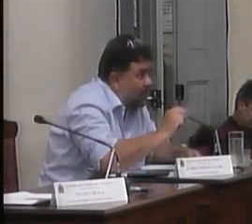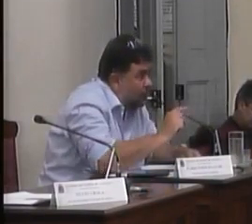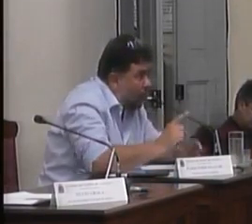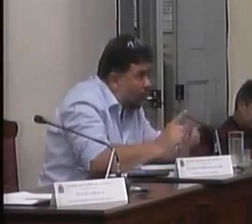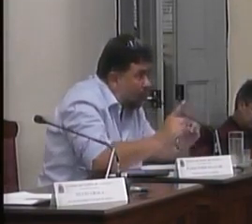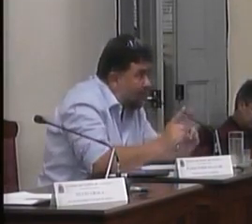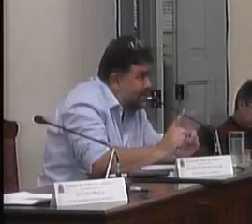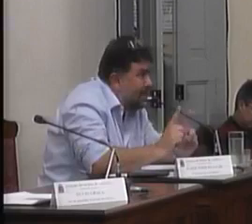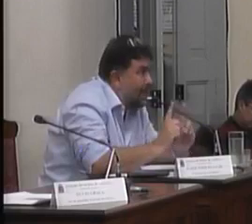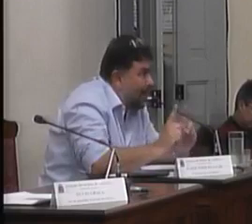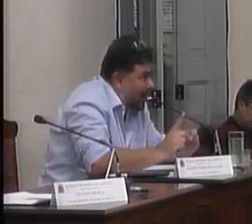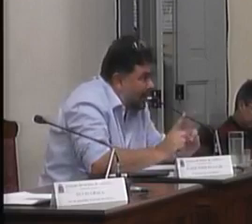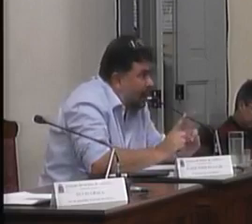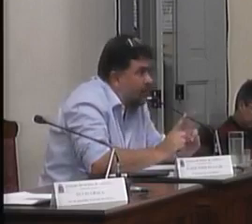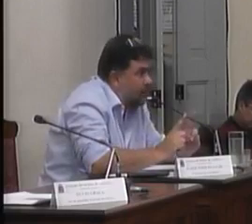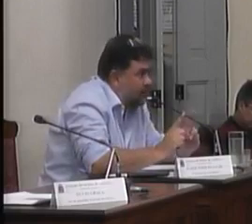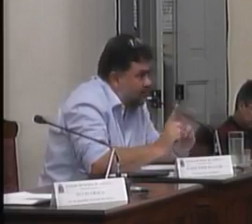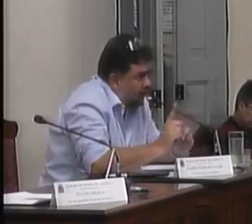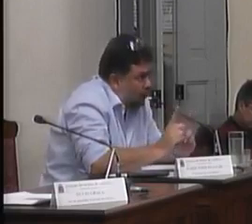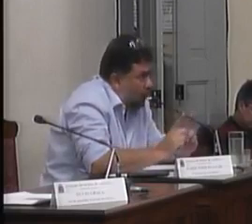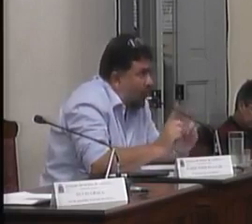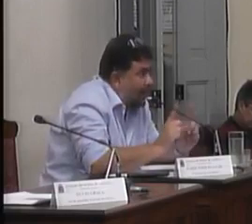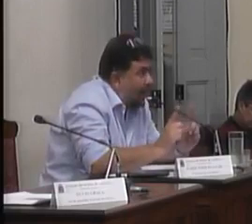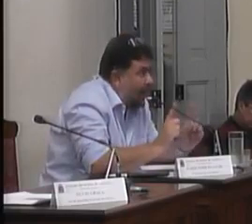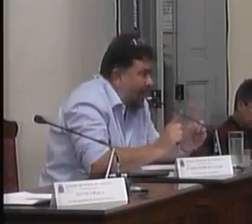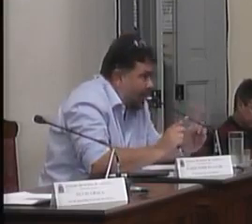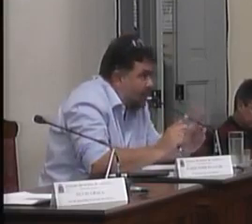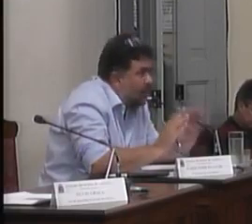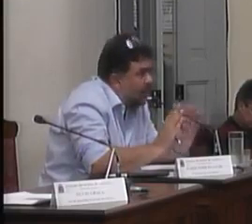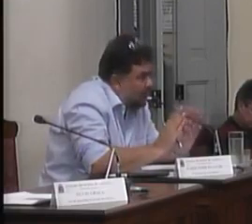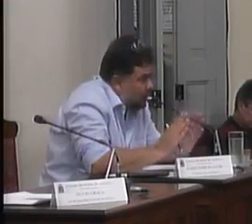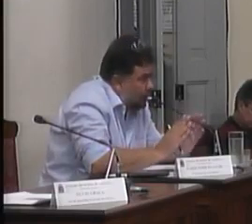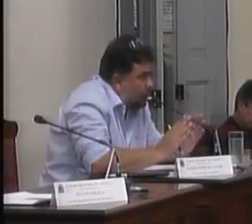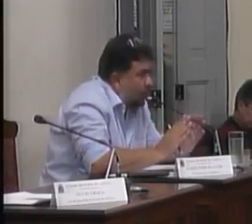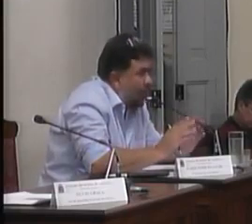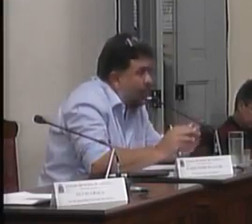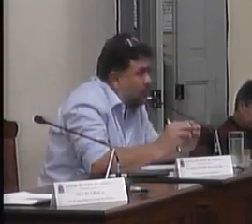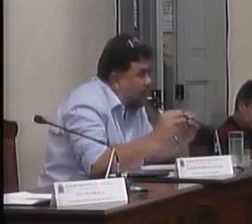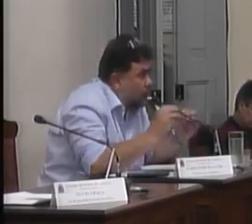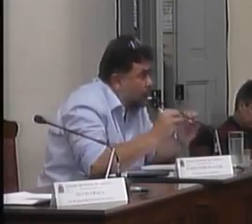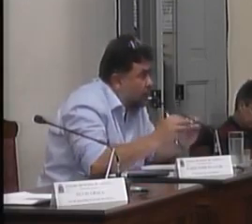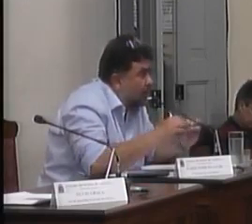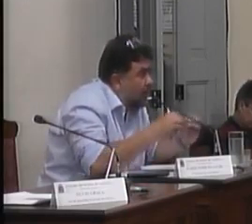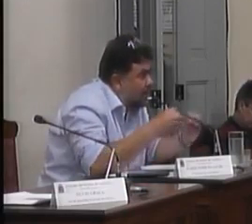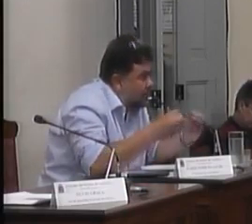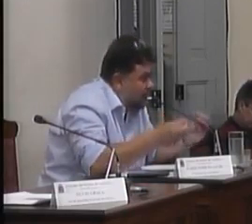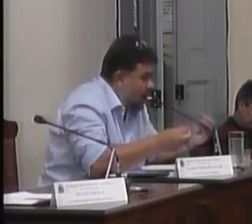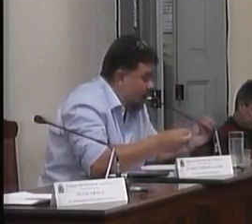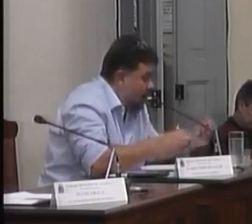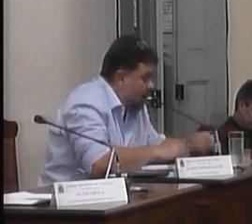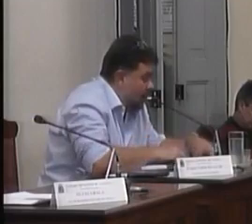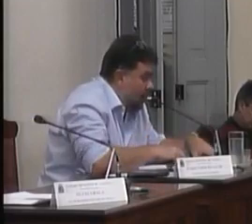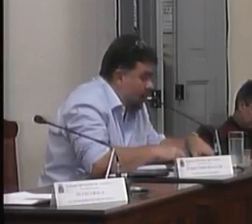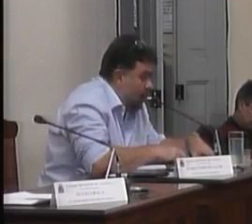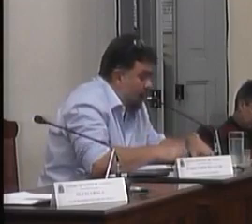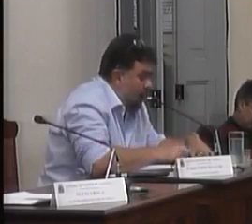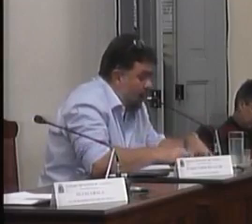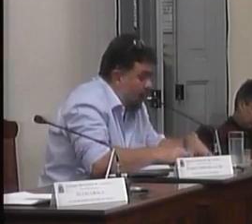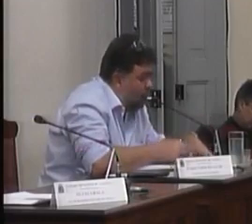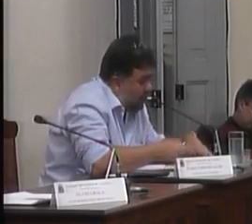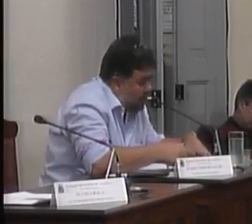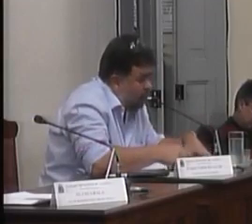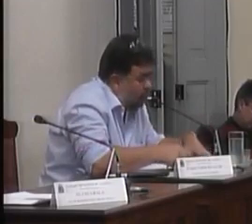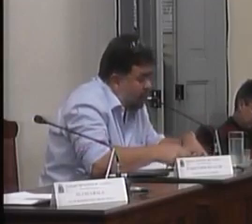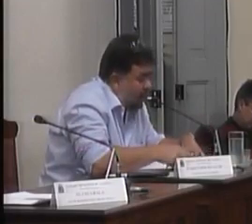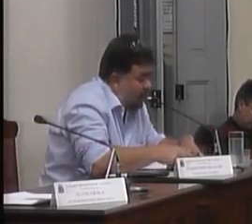o percentual de cada setor, cada classe, né, de funcionários, para que isso fosse estabelecido em lei.